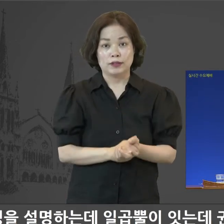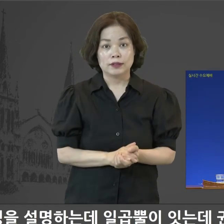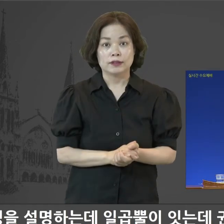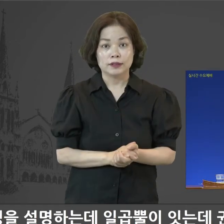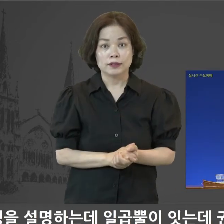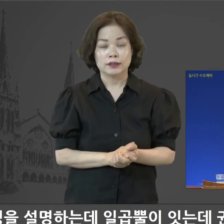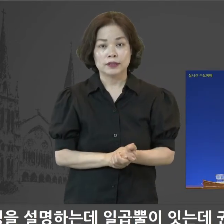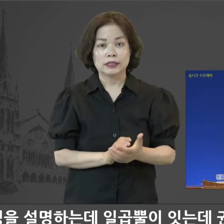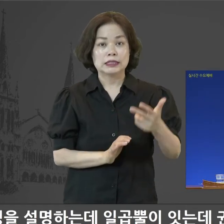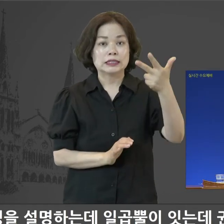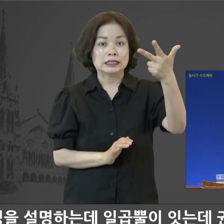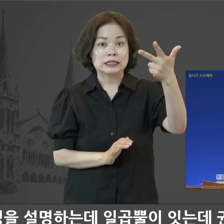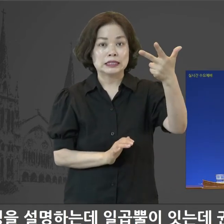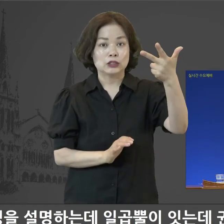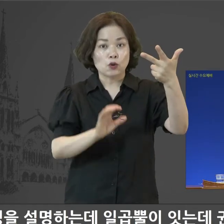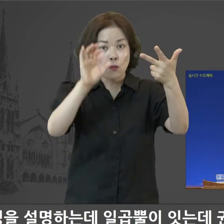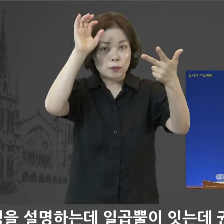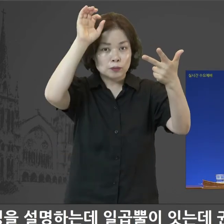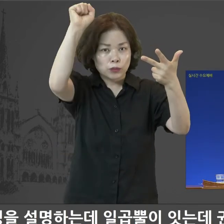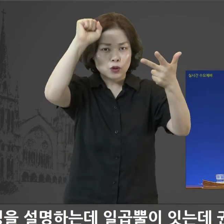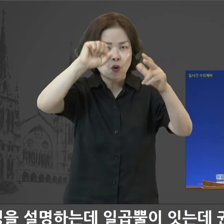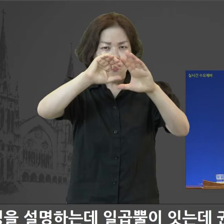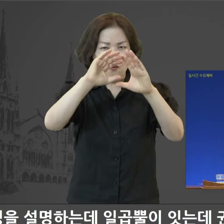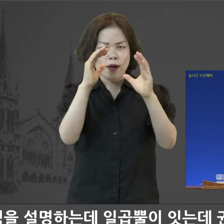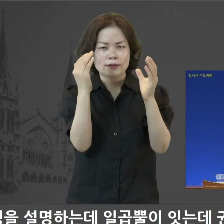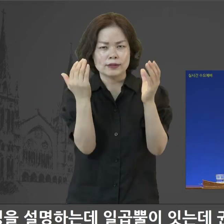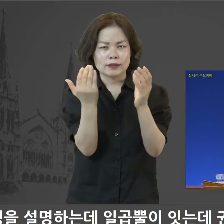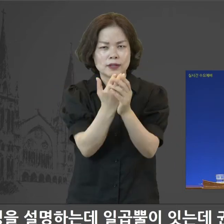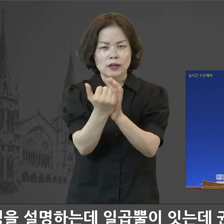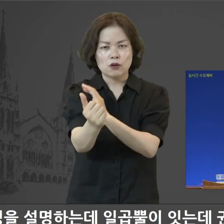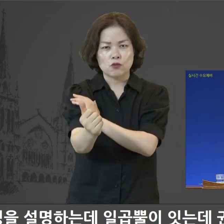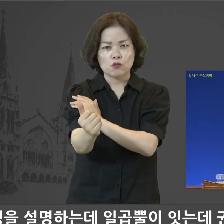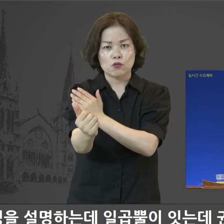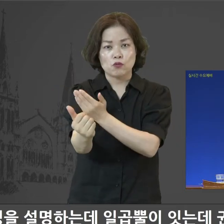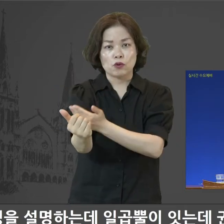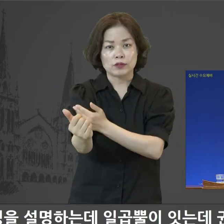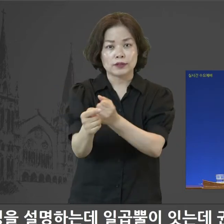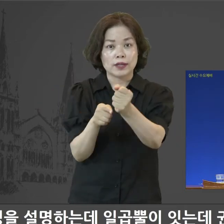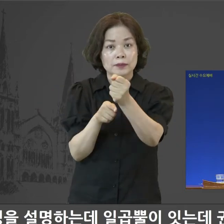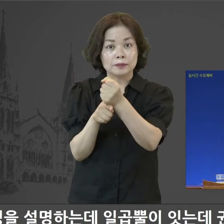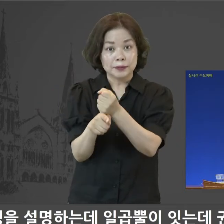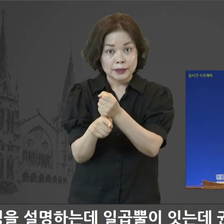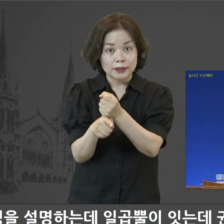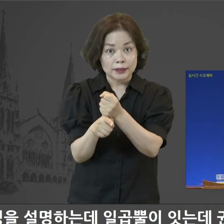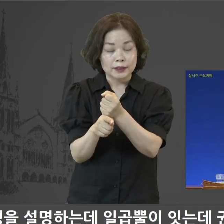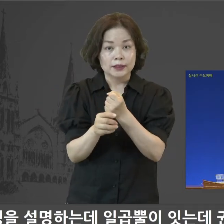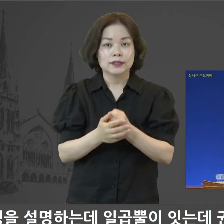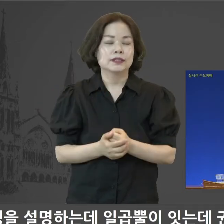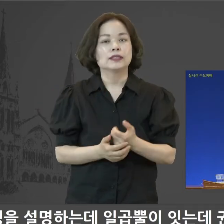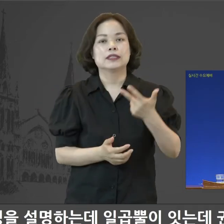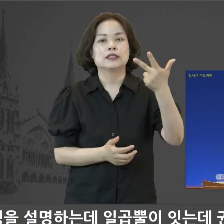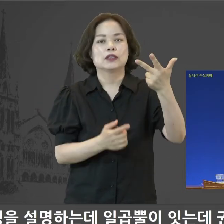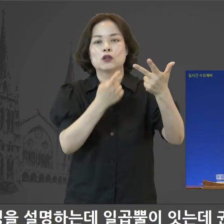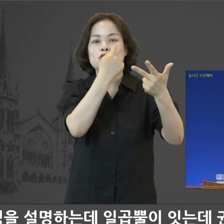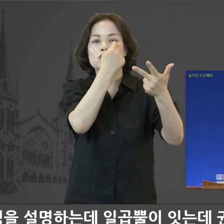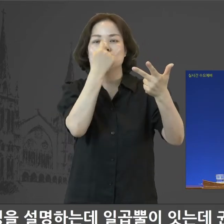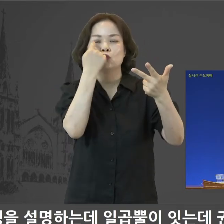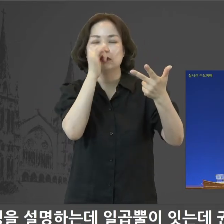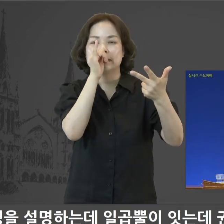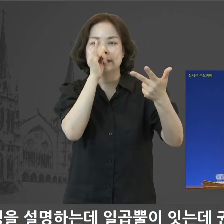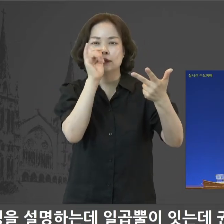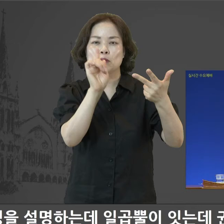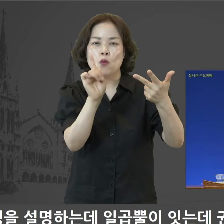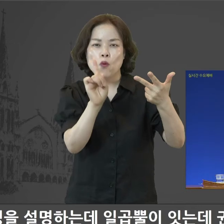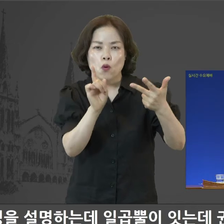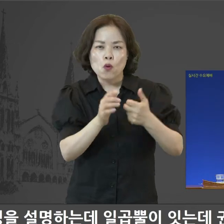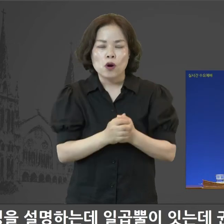때문에 7뿔은 완전한 권세를 의미합니다. 그리고 여기 7눈이 나오죠.